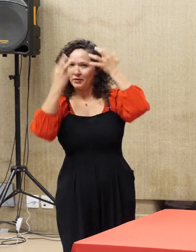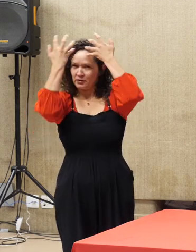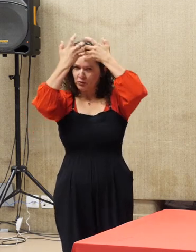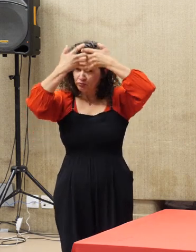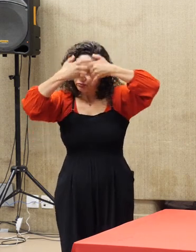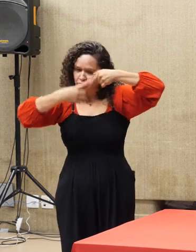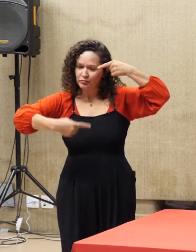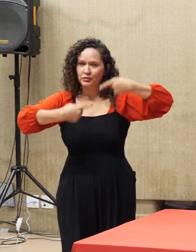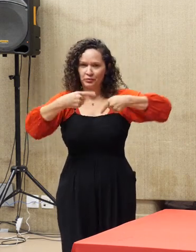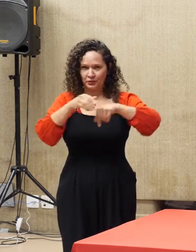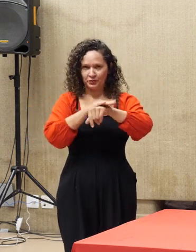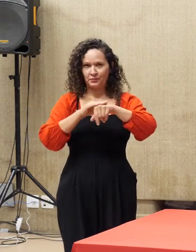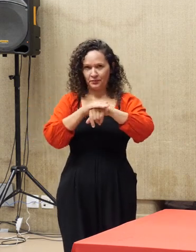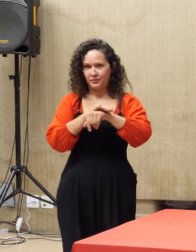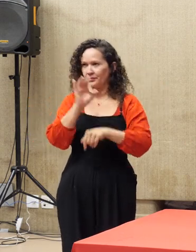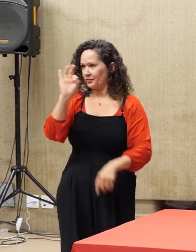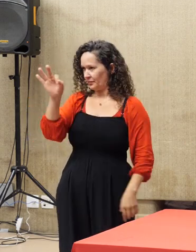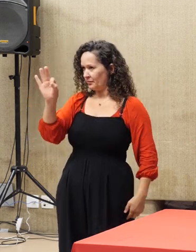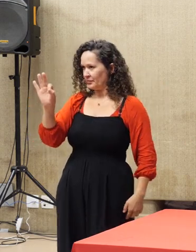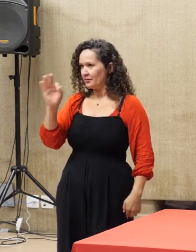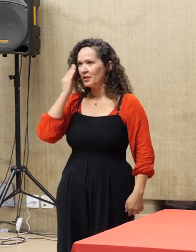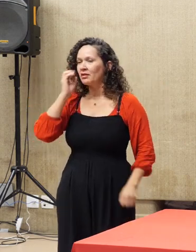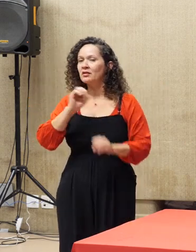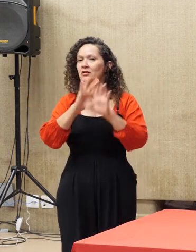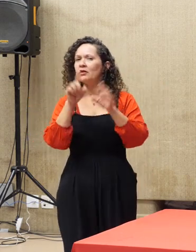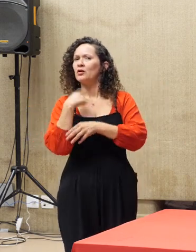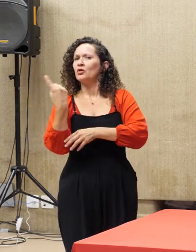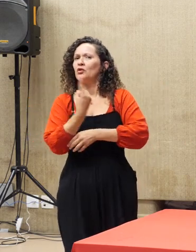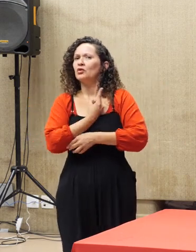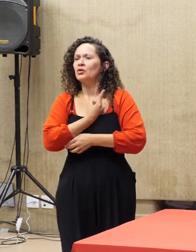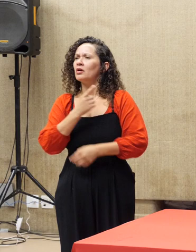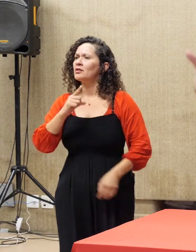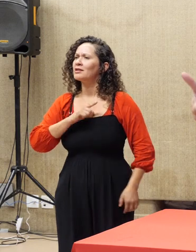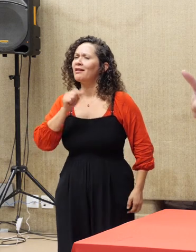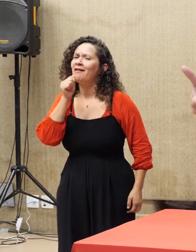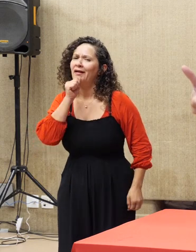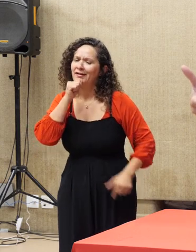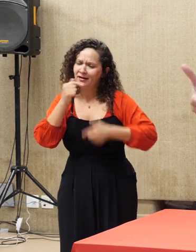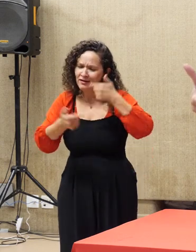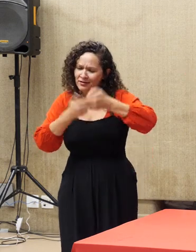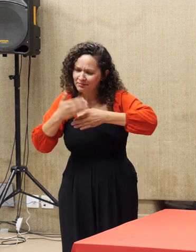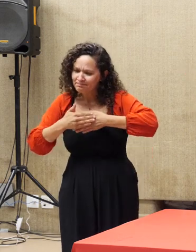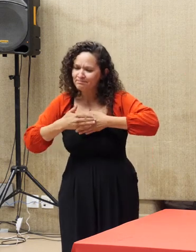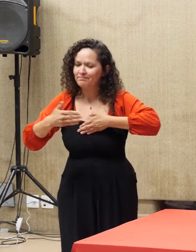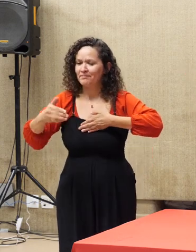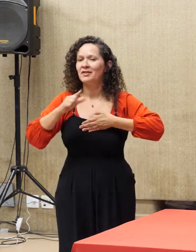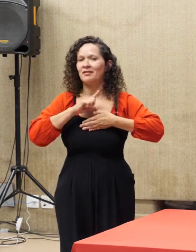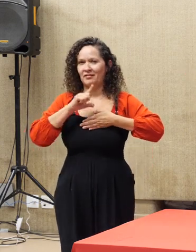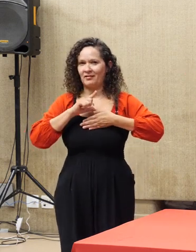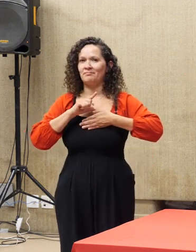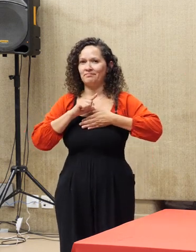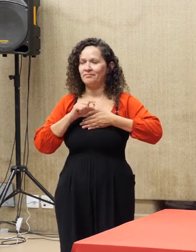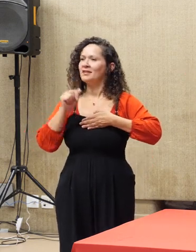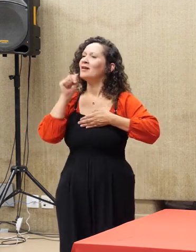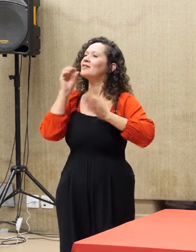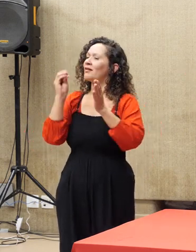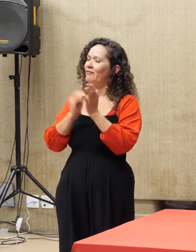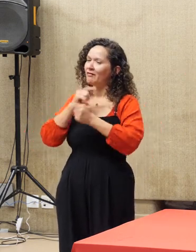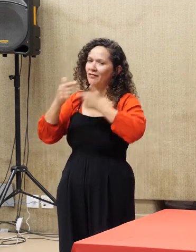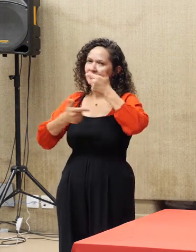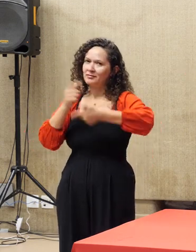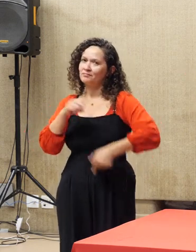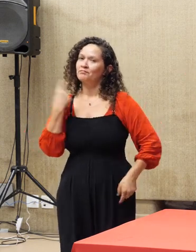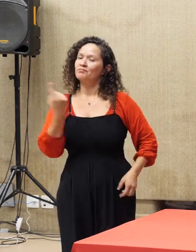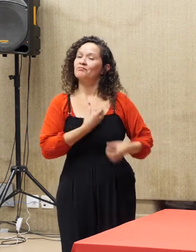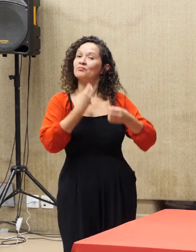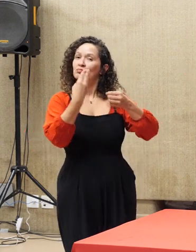reorganiza as discussões, tá certo? Entende o seguinte, nós temos muito a fazer. Nós temos muito a fazer